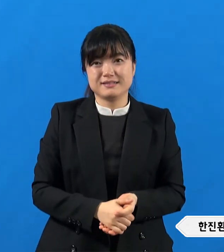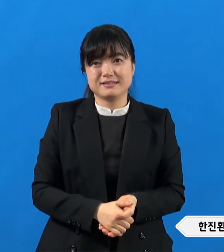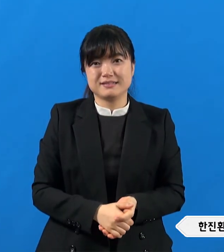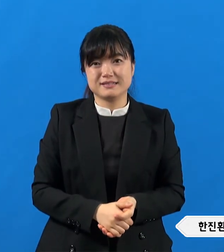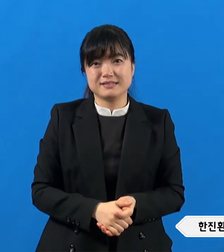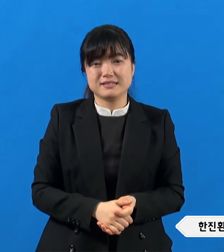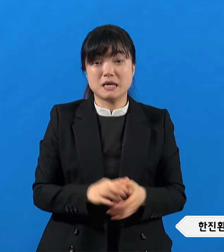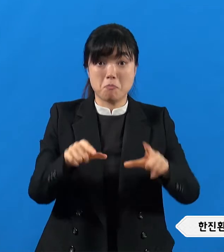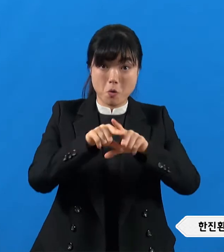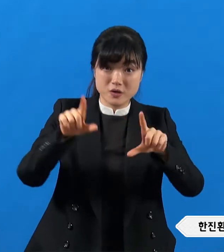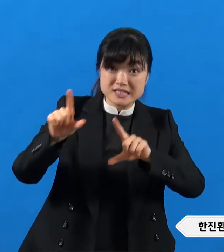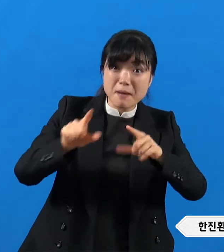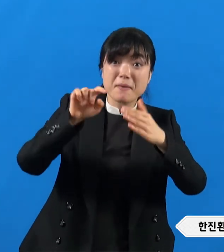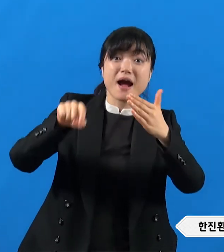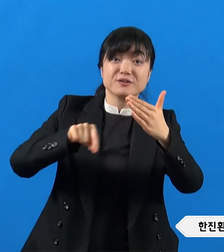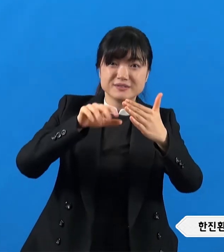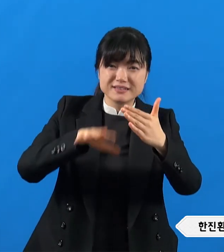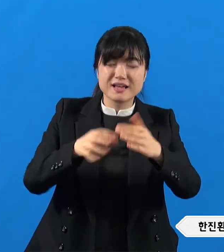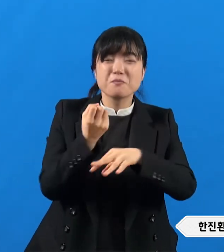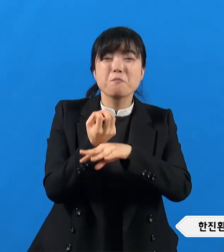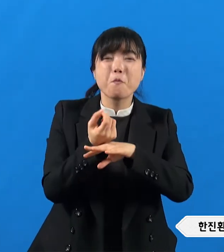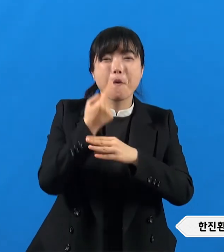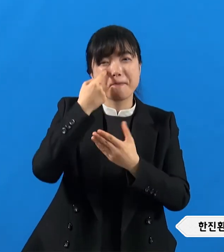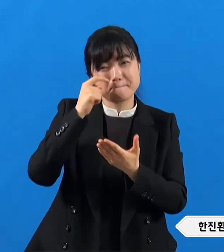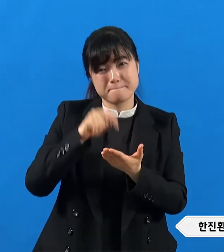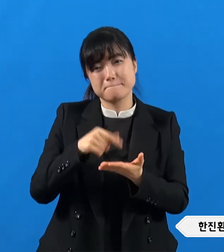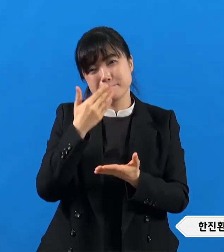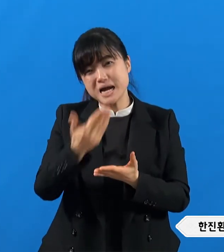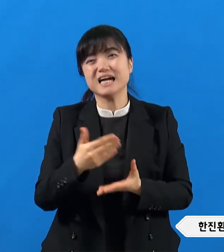일상의 삶 속에서 보화를 만날 수가 있습니다.